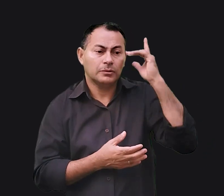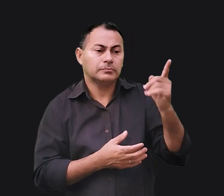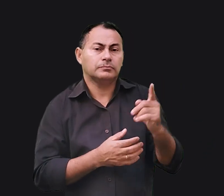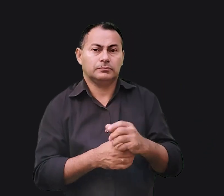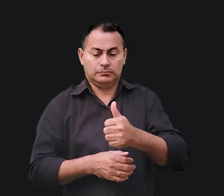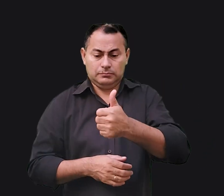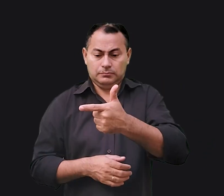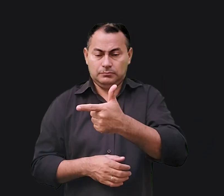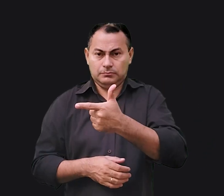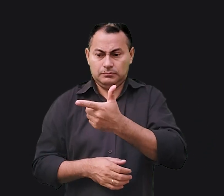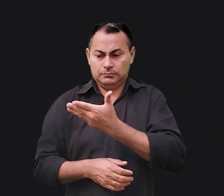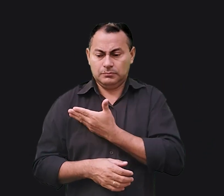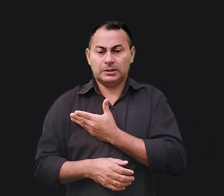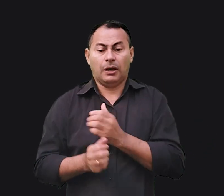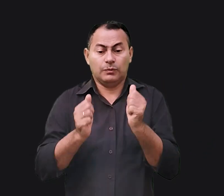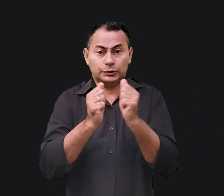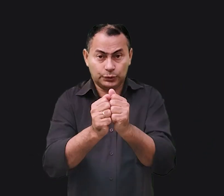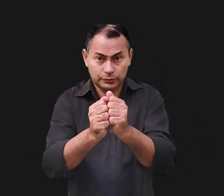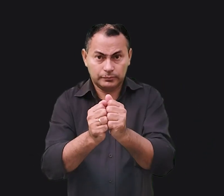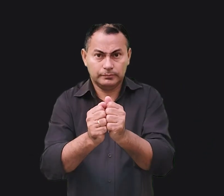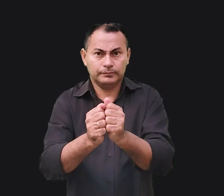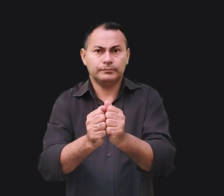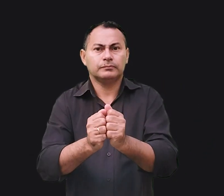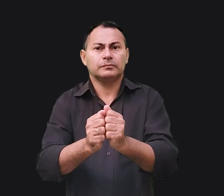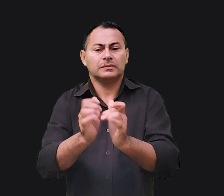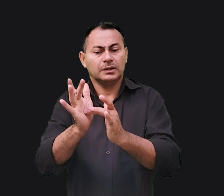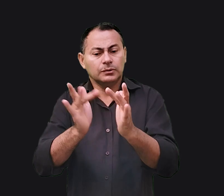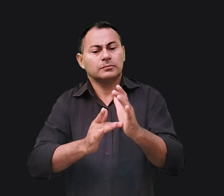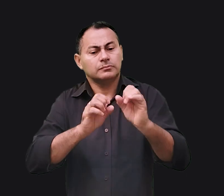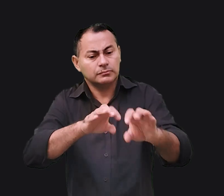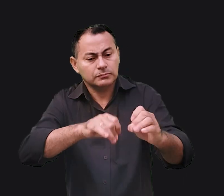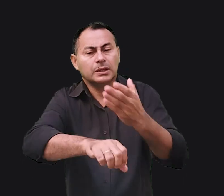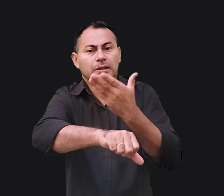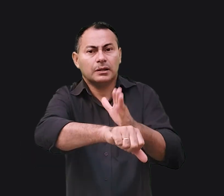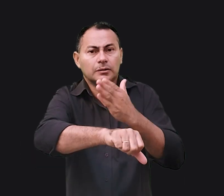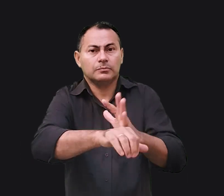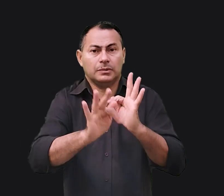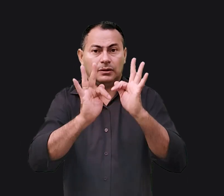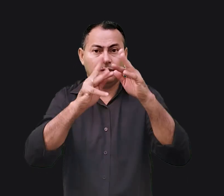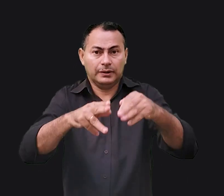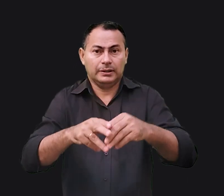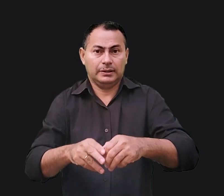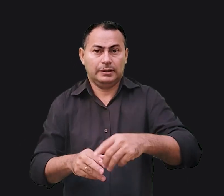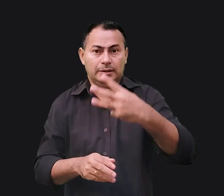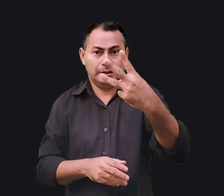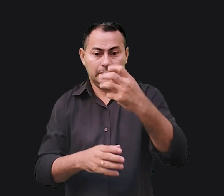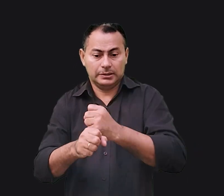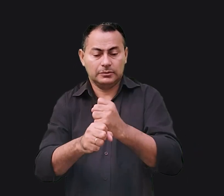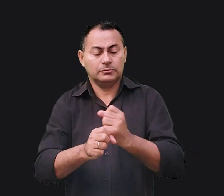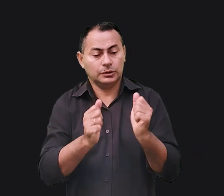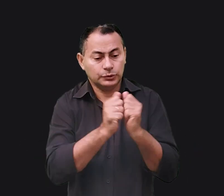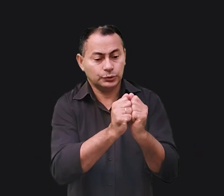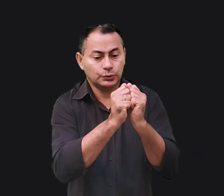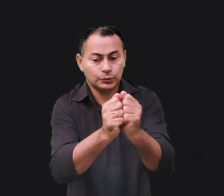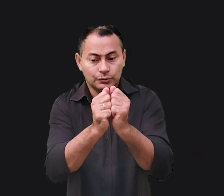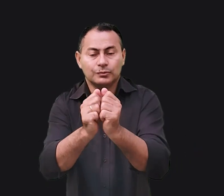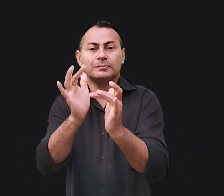os apóstolos estavam lá. Ele os ensinou e os treinou. No final destes 3 anos andando junto com eles,